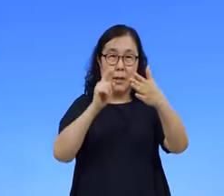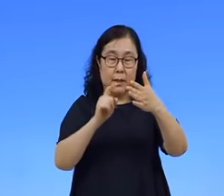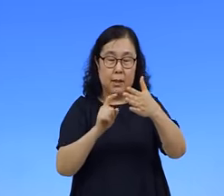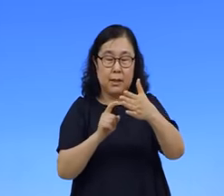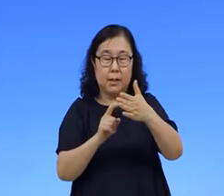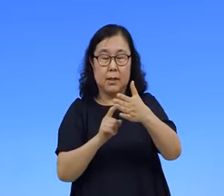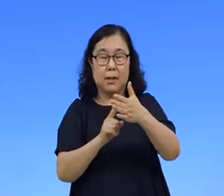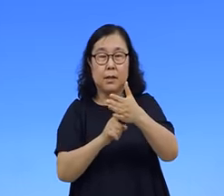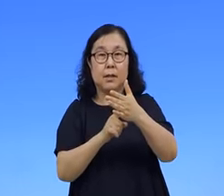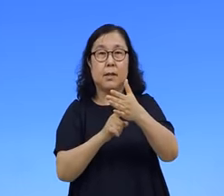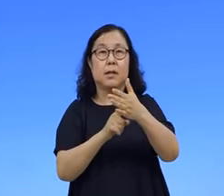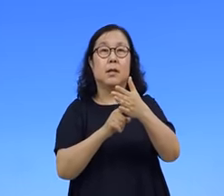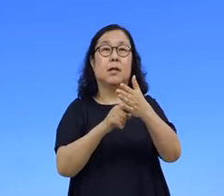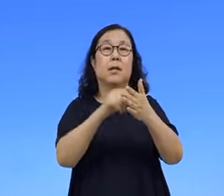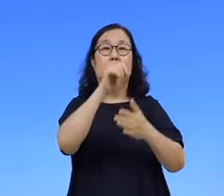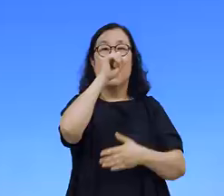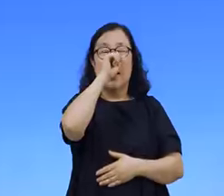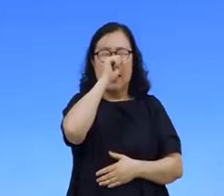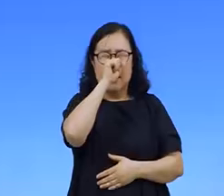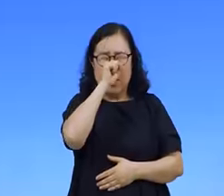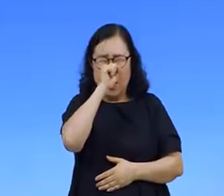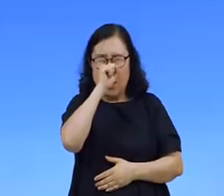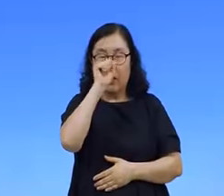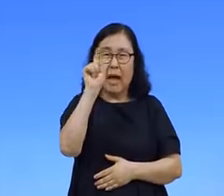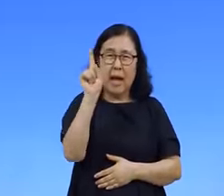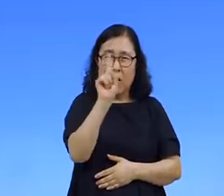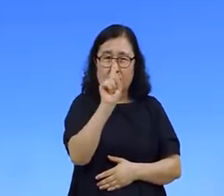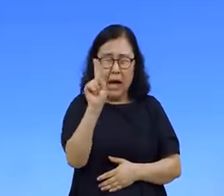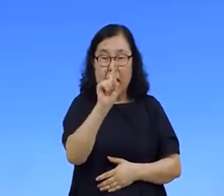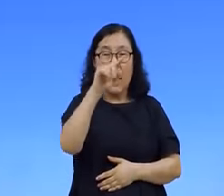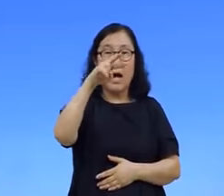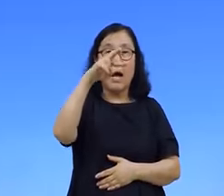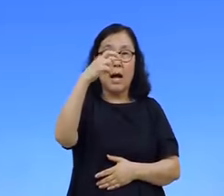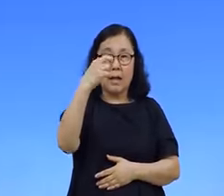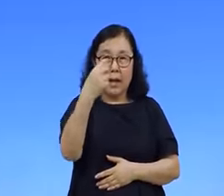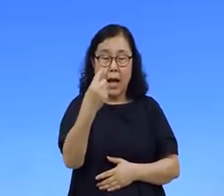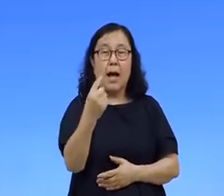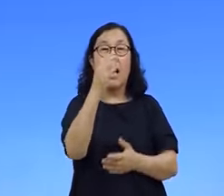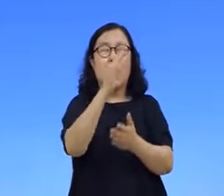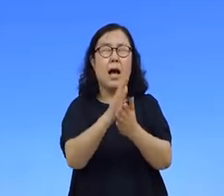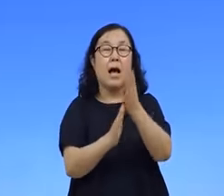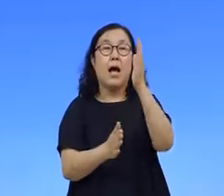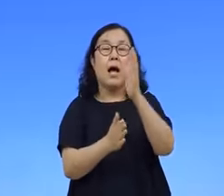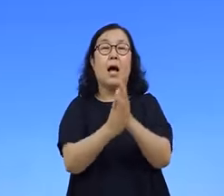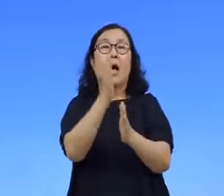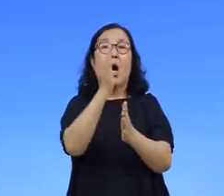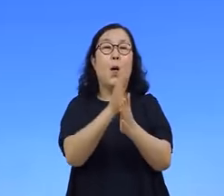주님, 나의 마음을. 선한 것 하나 없습니다.